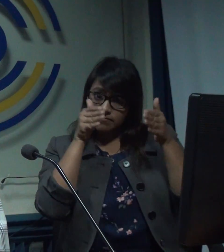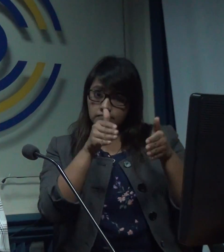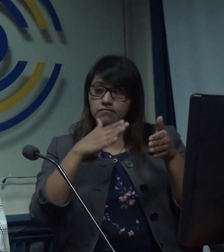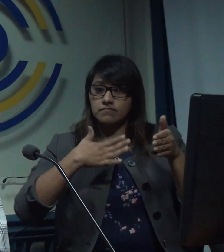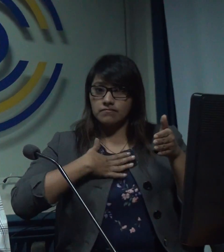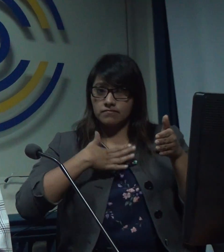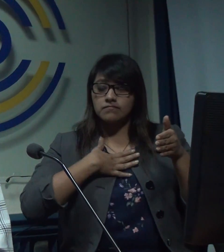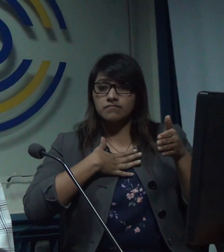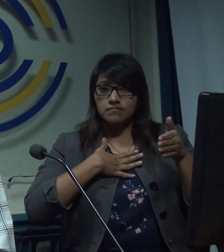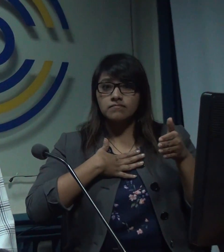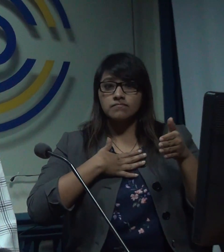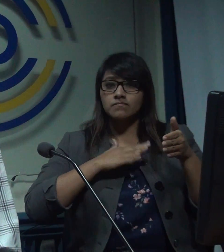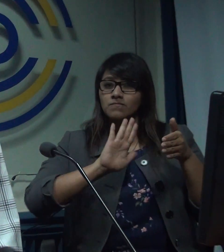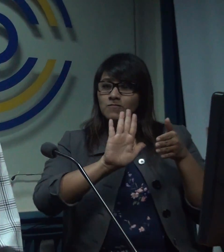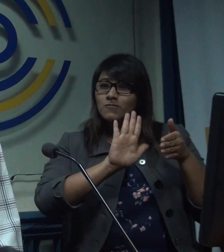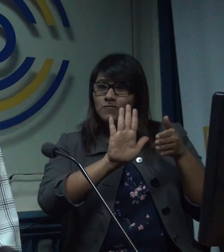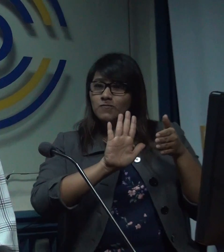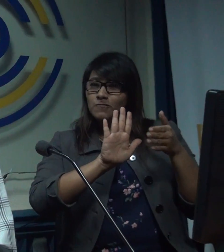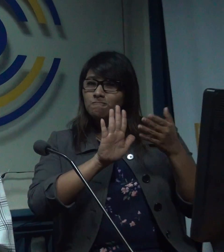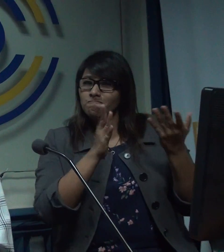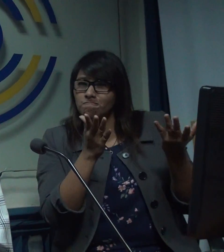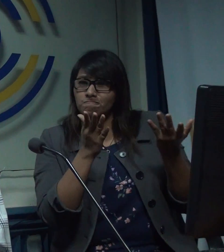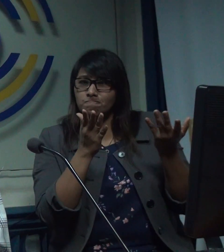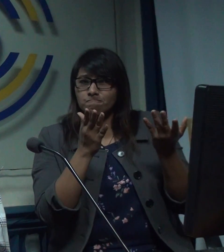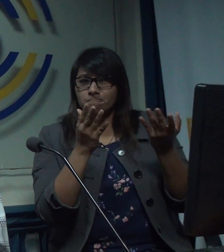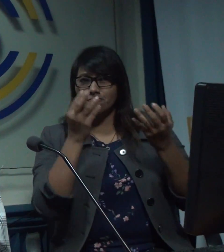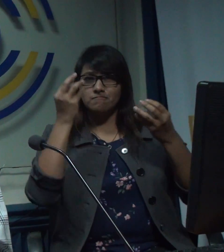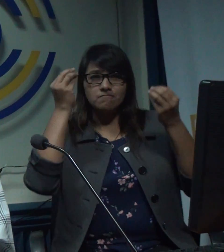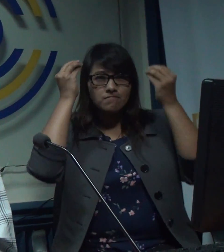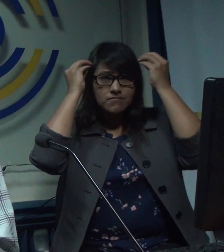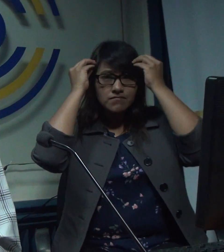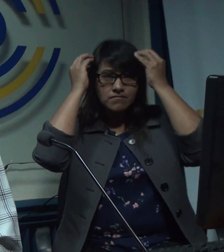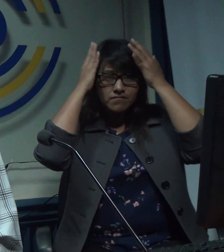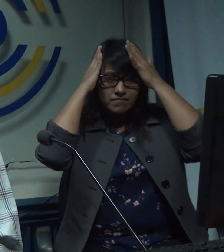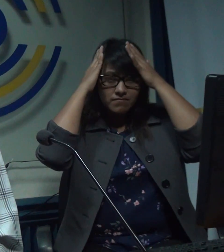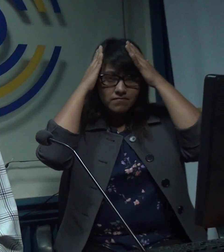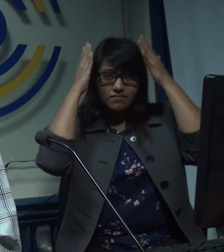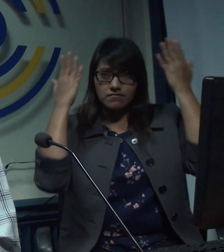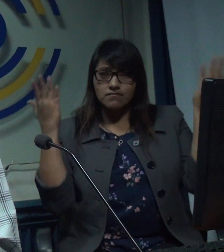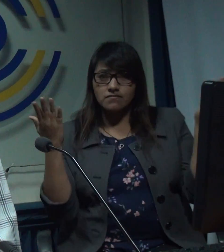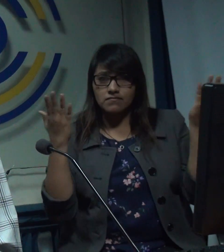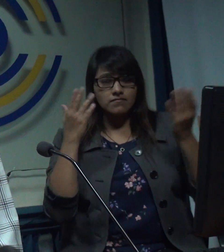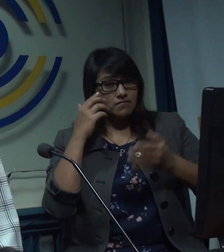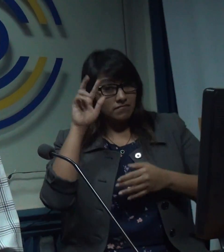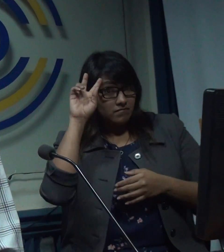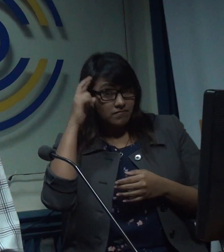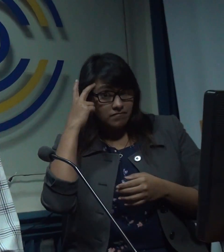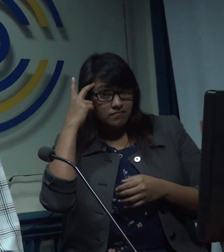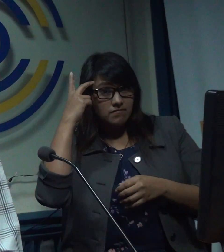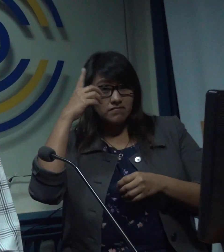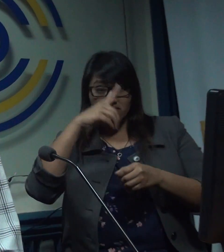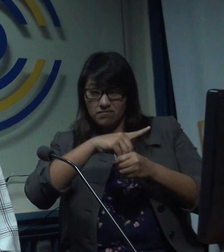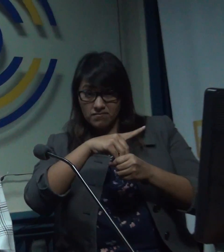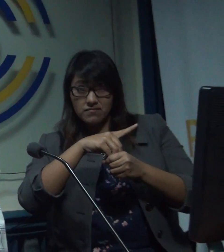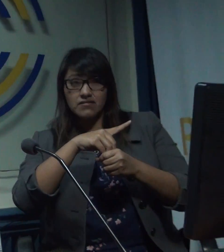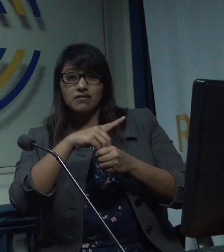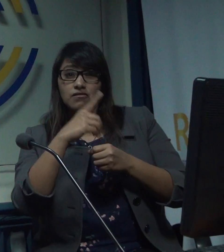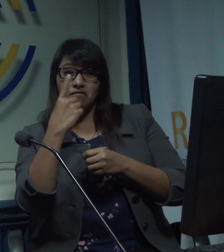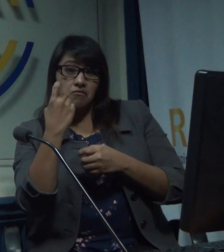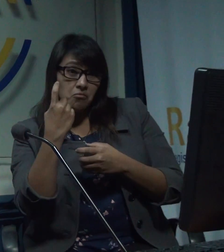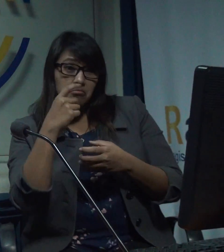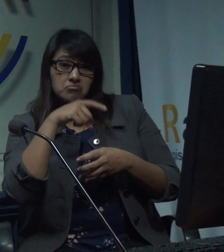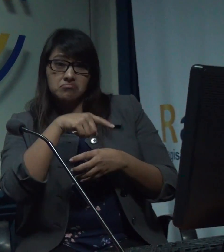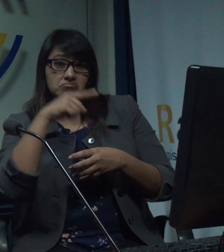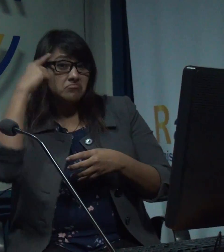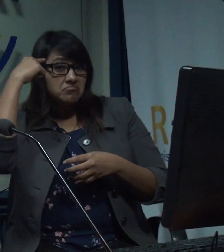están en su propio mundo y no significa que sea una discapacidad o una falta de intelecto, sí, sino que es